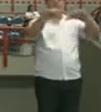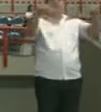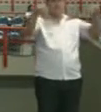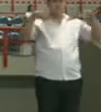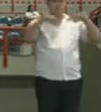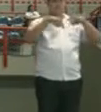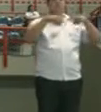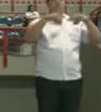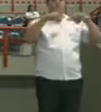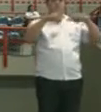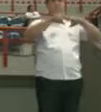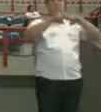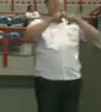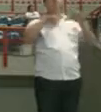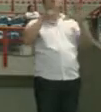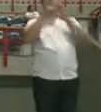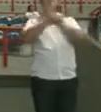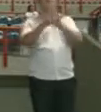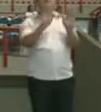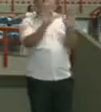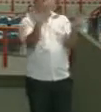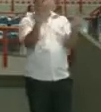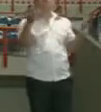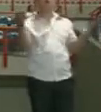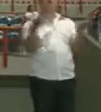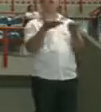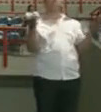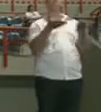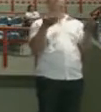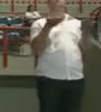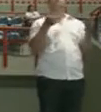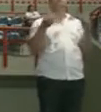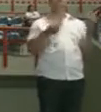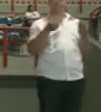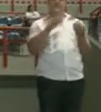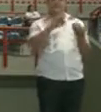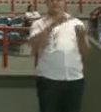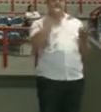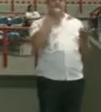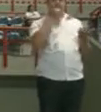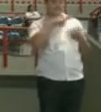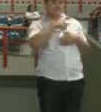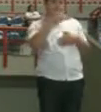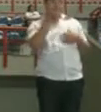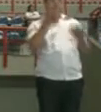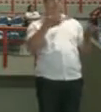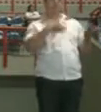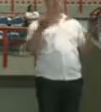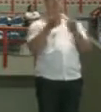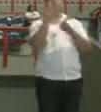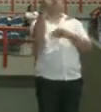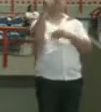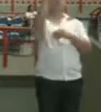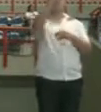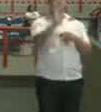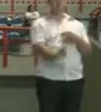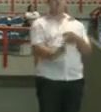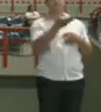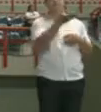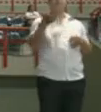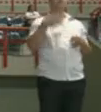poderoso. Então deixa eu fazer uma pergunta bem simples. E hoje? Se a gente for dar uma olhada na história do Brasil, do que vocês